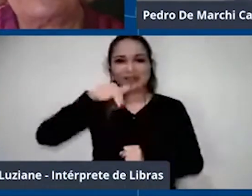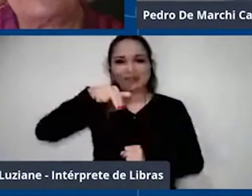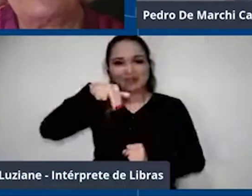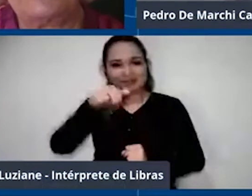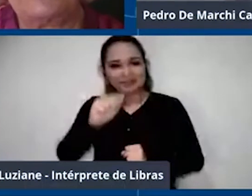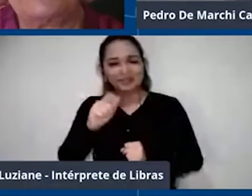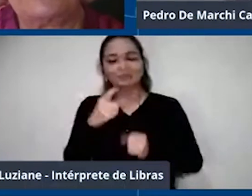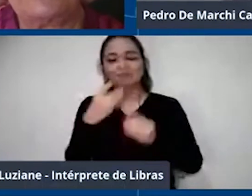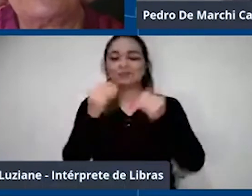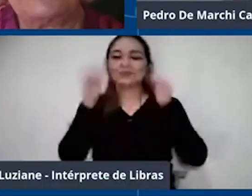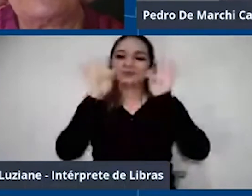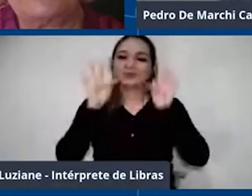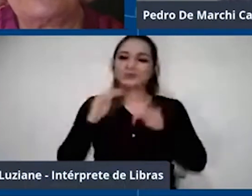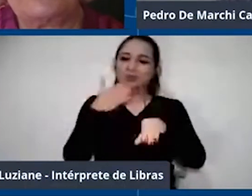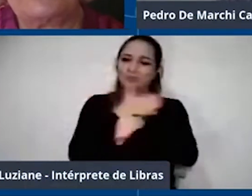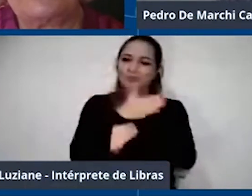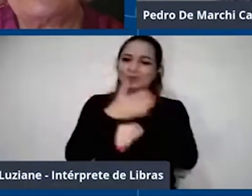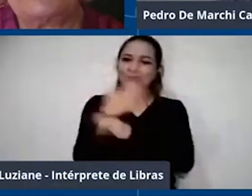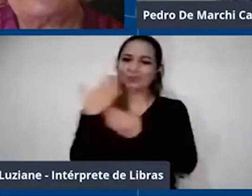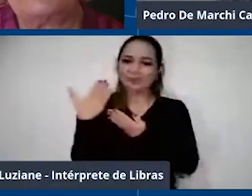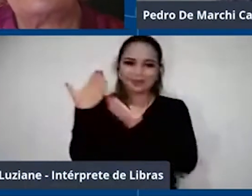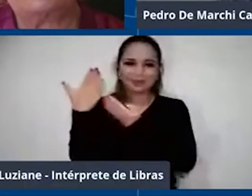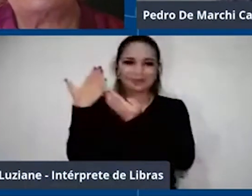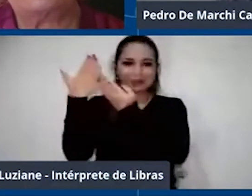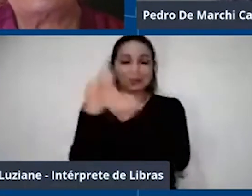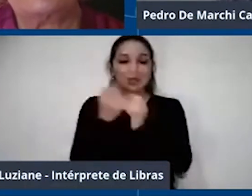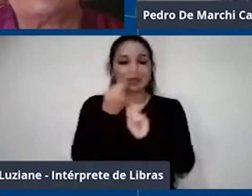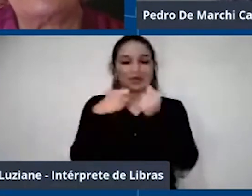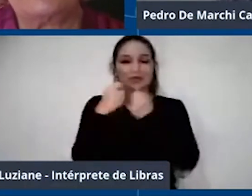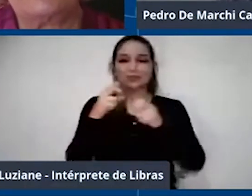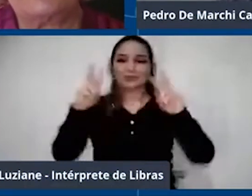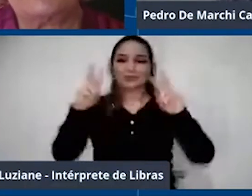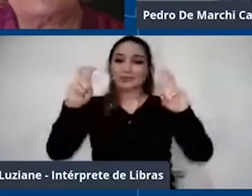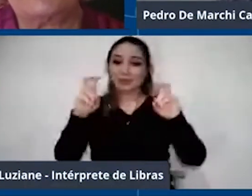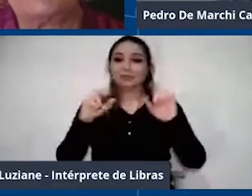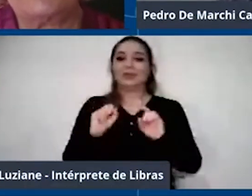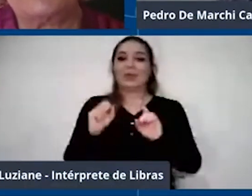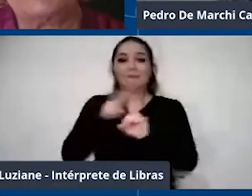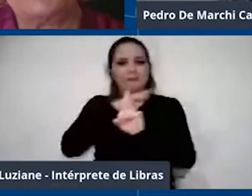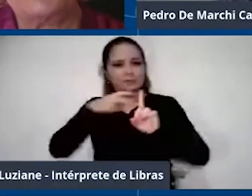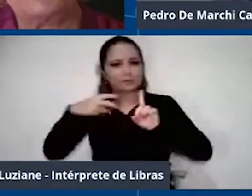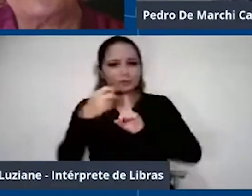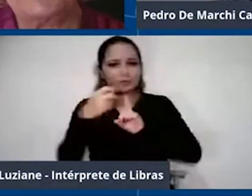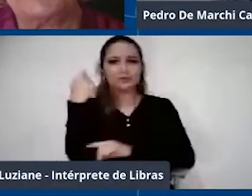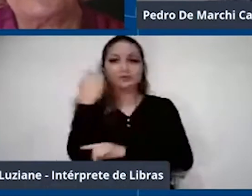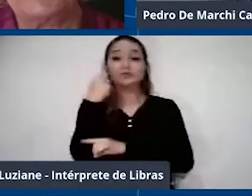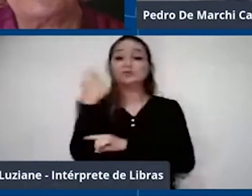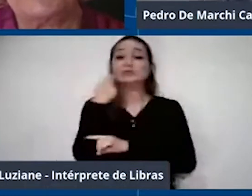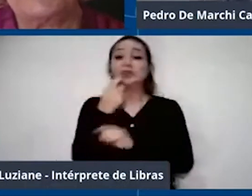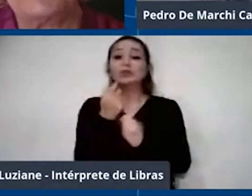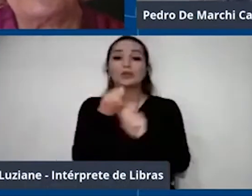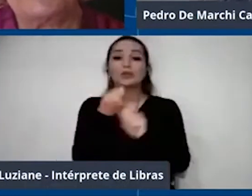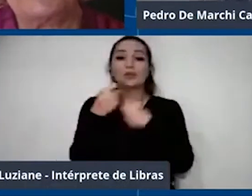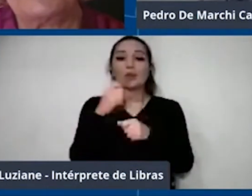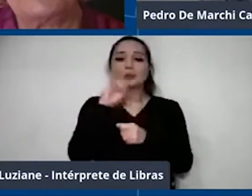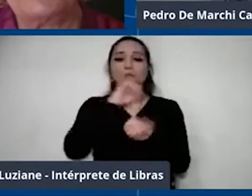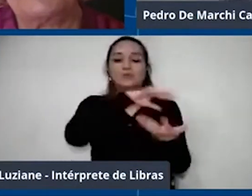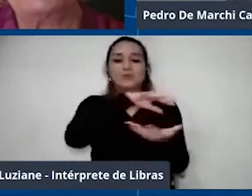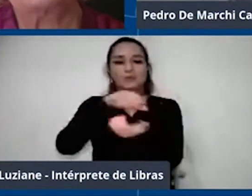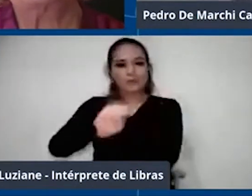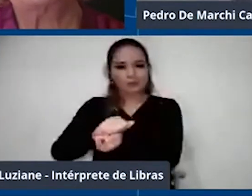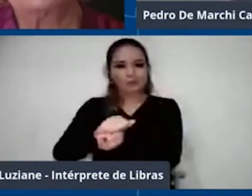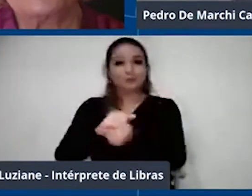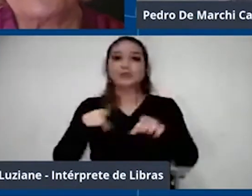participação conosco no evento de hoje, Negócios em Pauta, com as perspectivas do Rio Grande do Sul para negócios internacionais